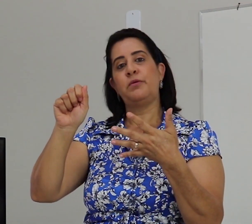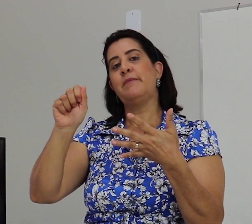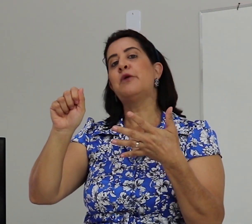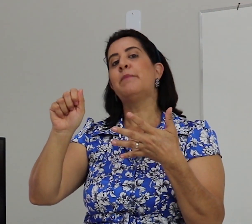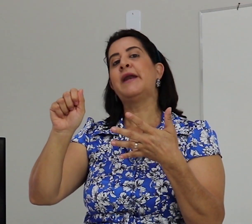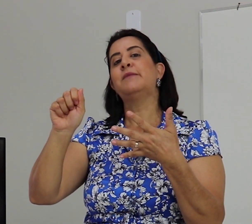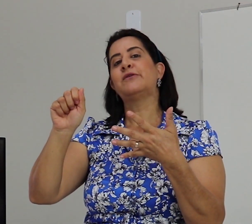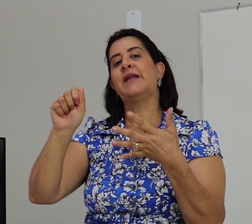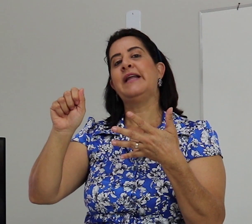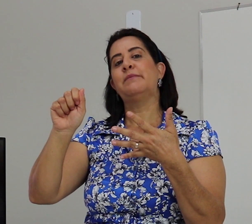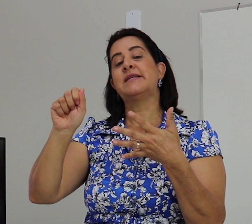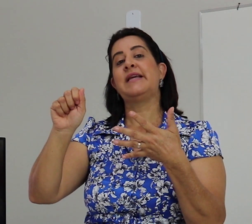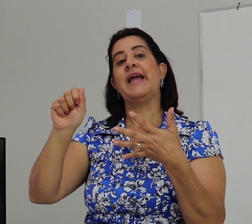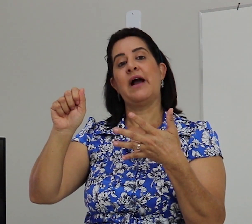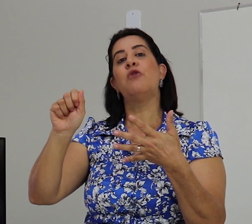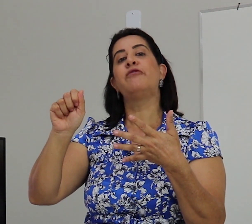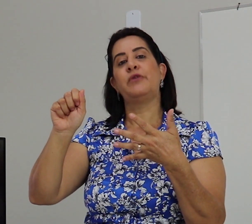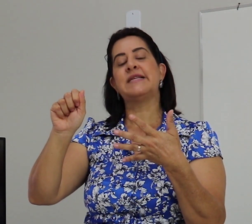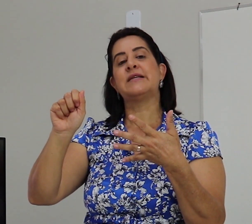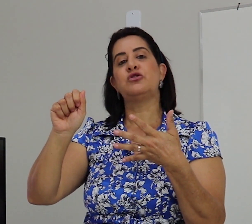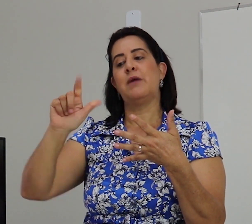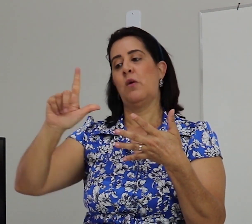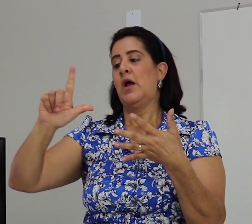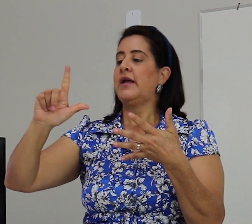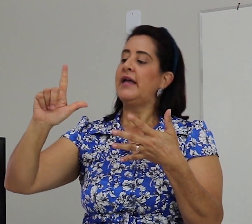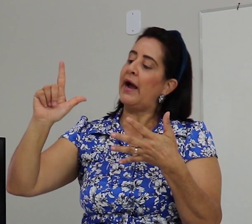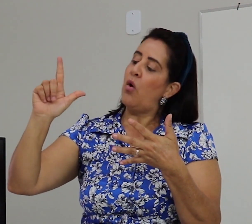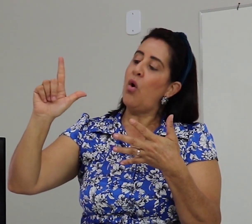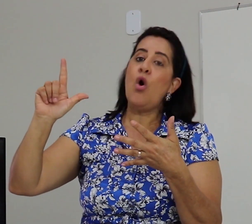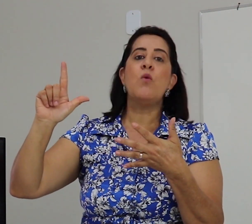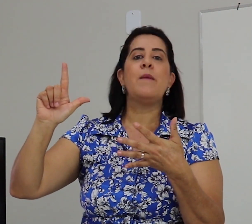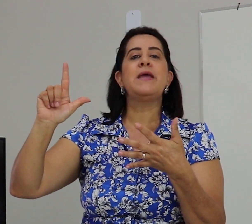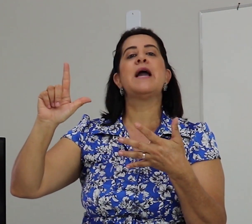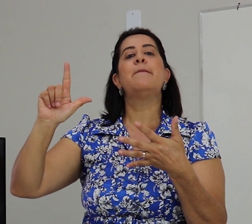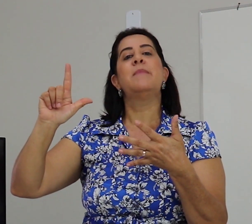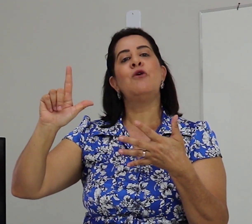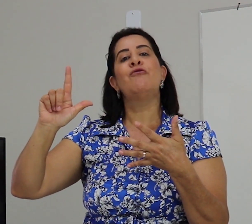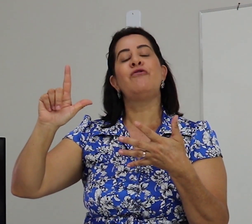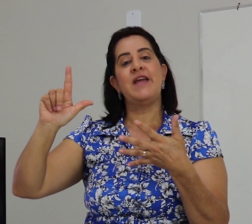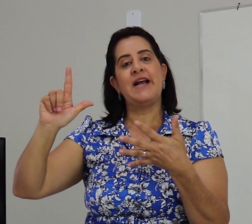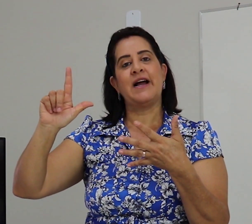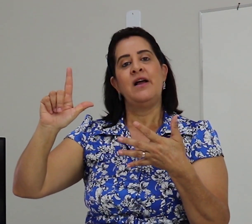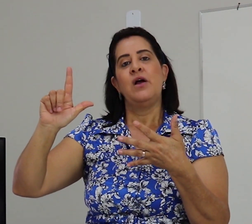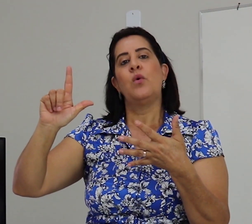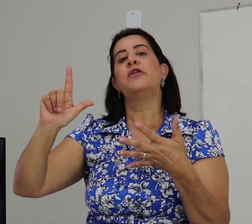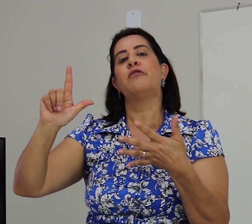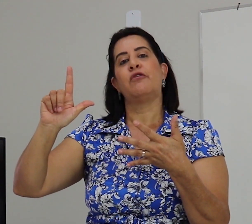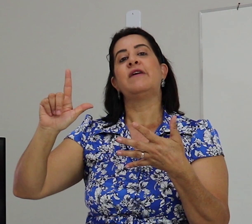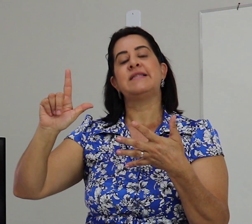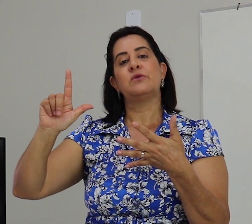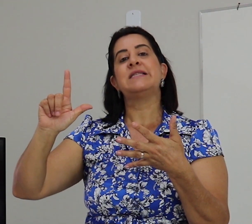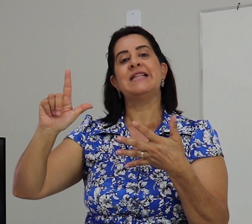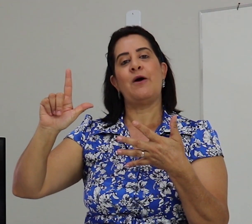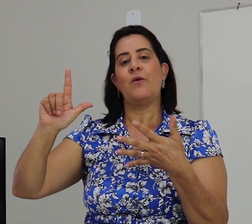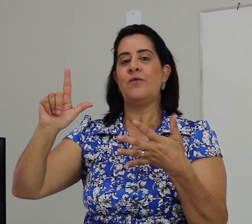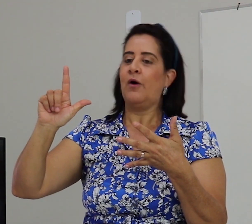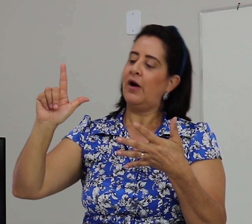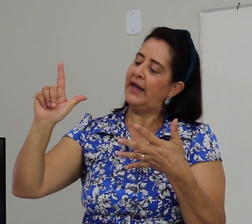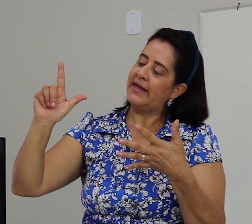primeiro parâmetro da Libras, que é a configuração de mão, que é como a minha mão fica quando eu vou fazer o sinal. Olha